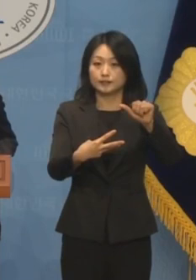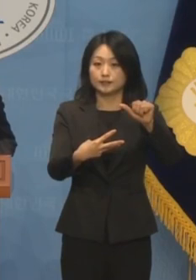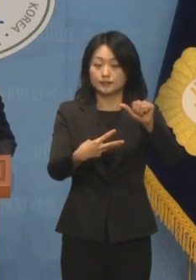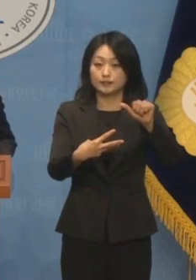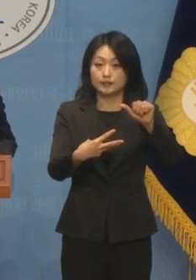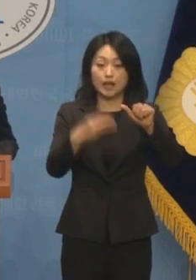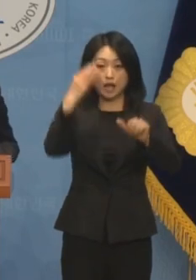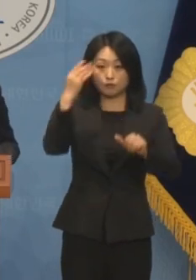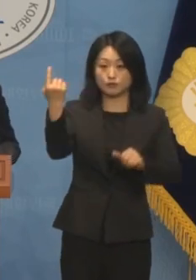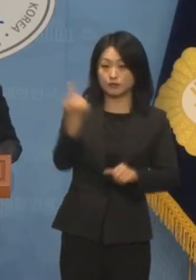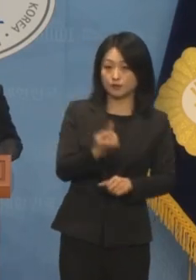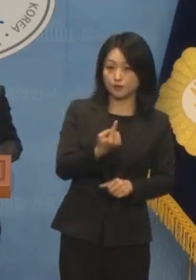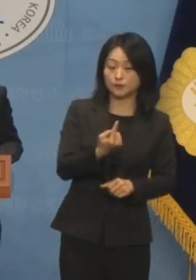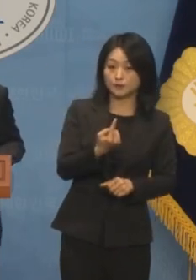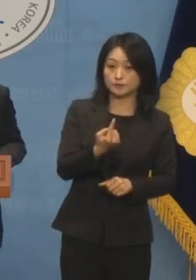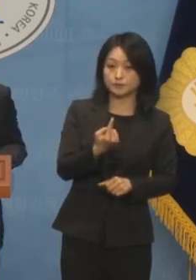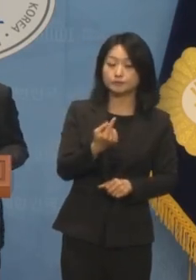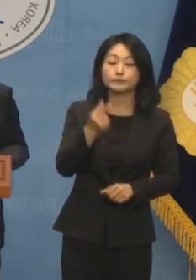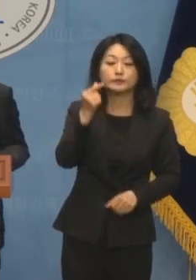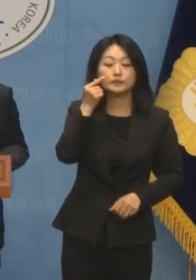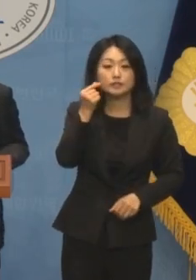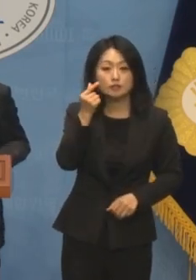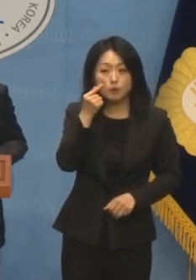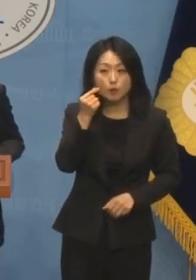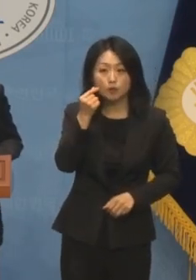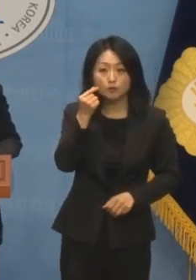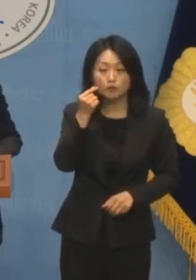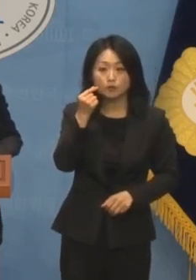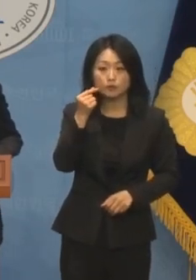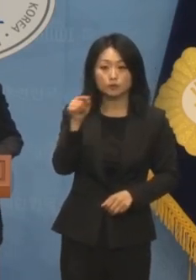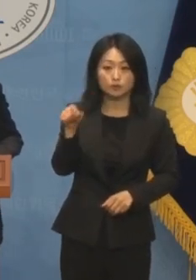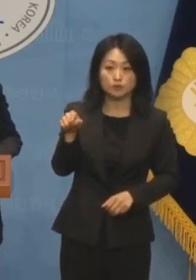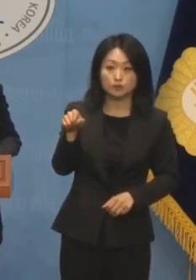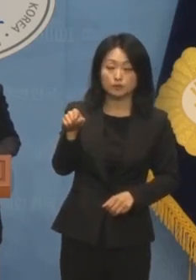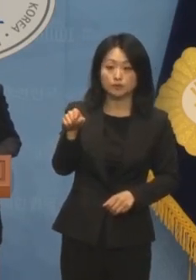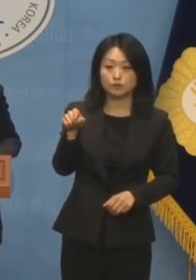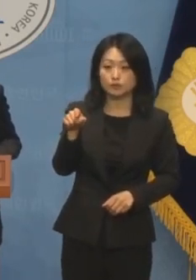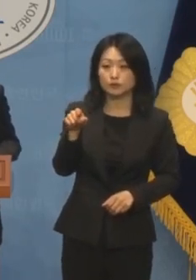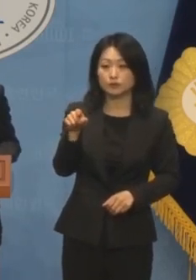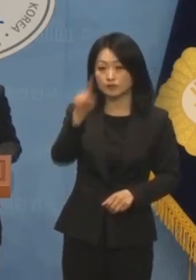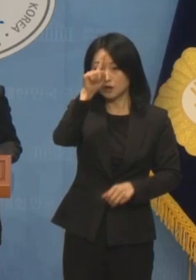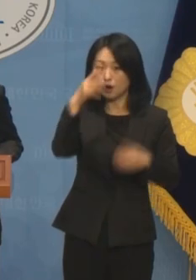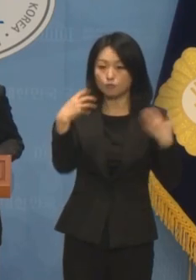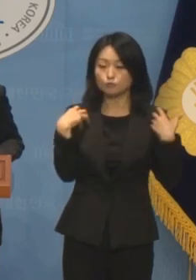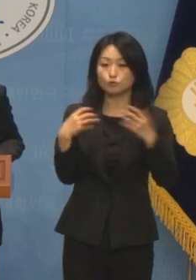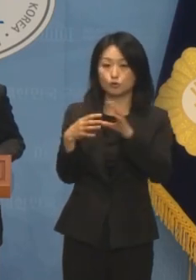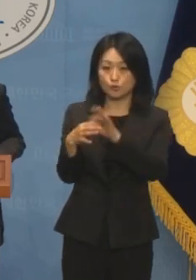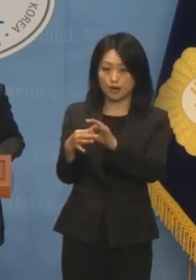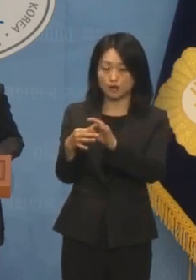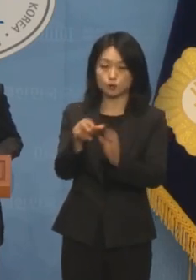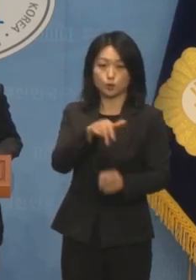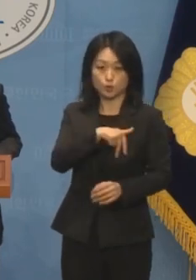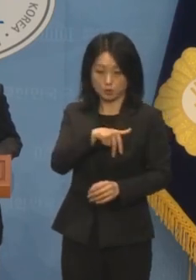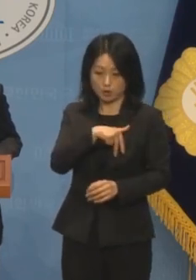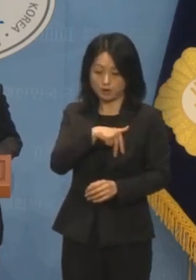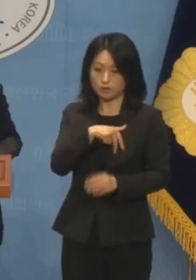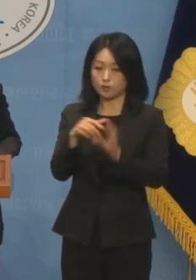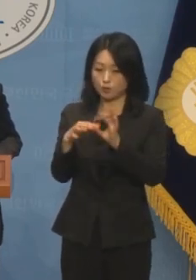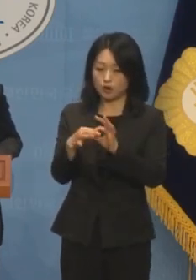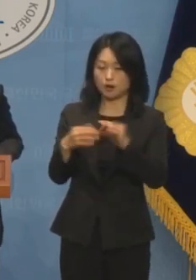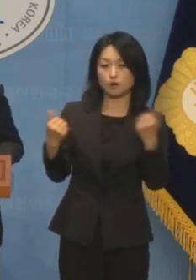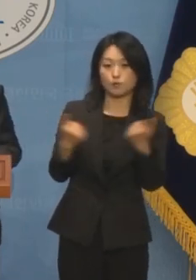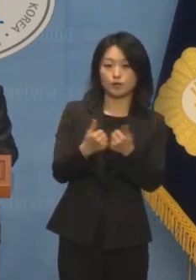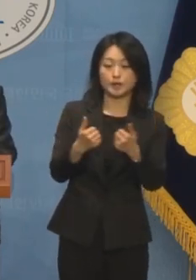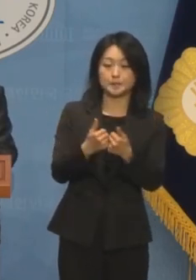한국을 방문하는 마츠카이 루이 그리고 사토 케이 등 일본의 자민당 의원들하고도